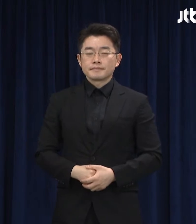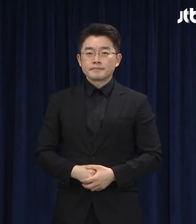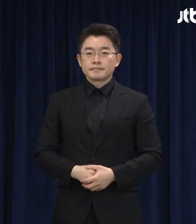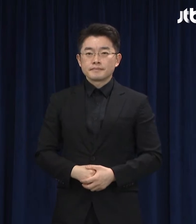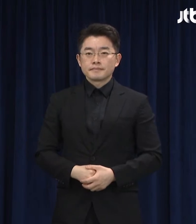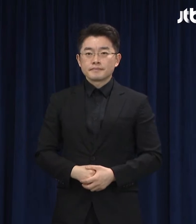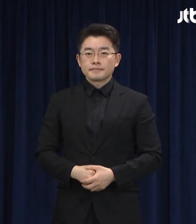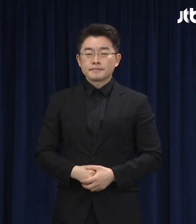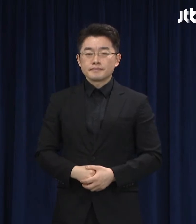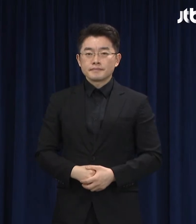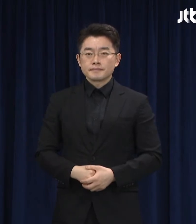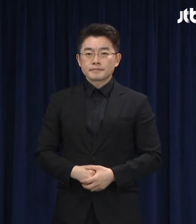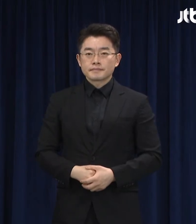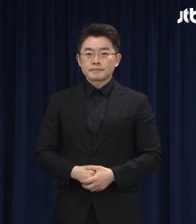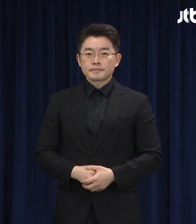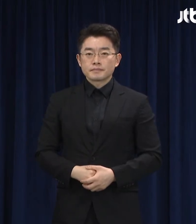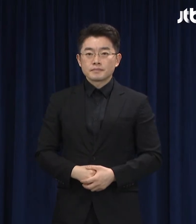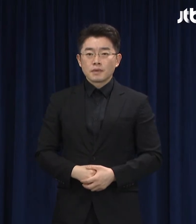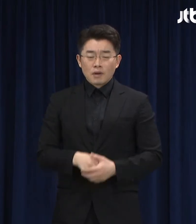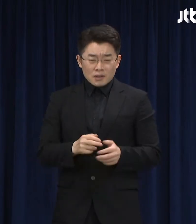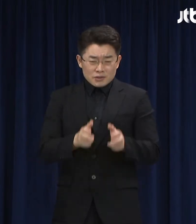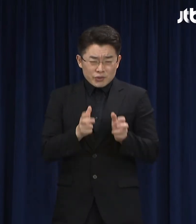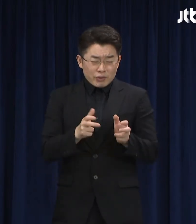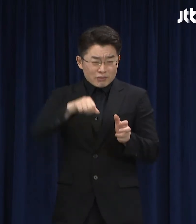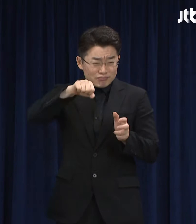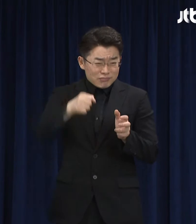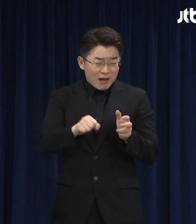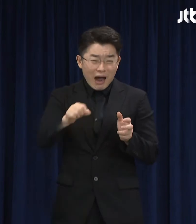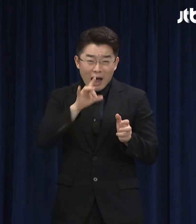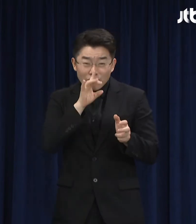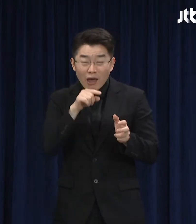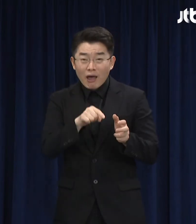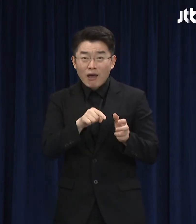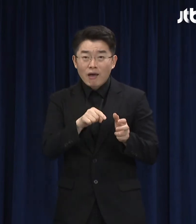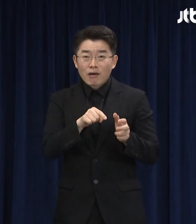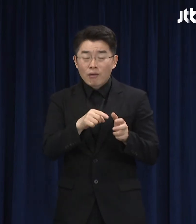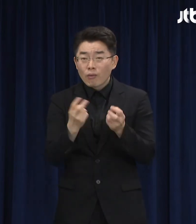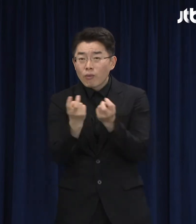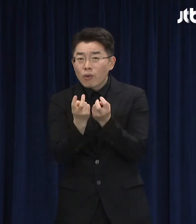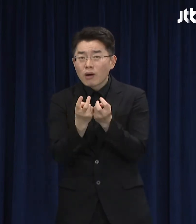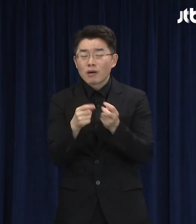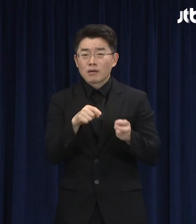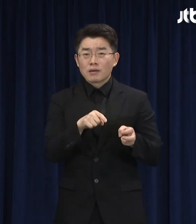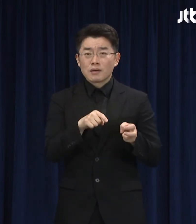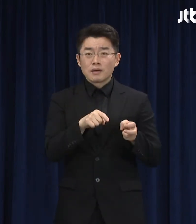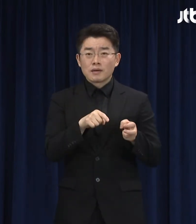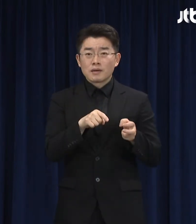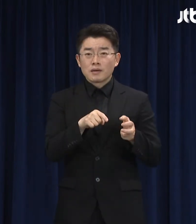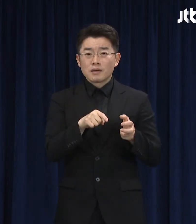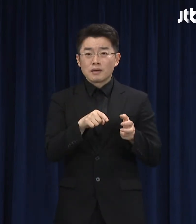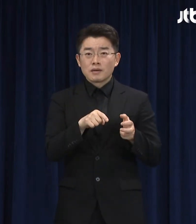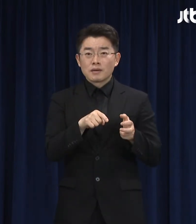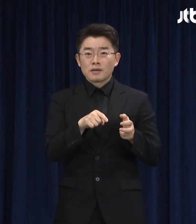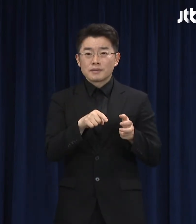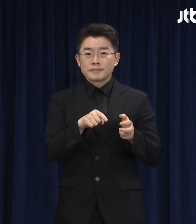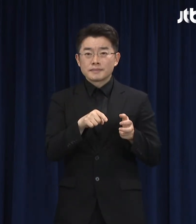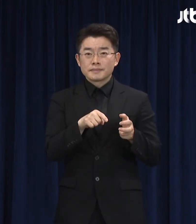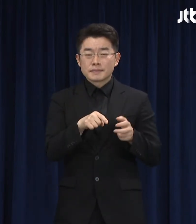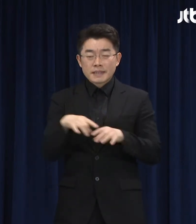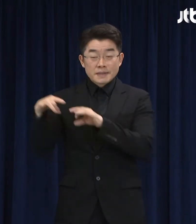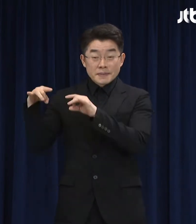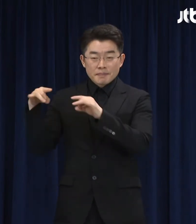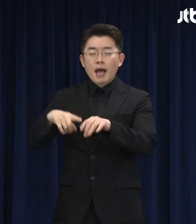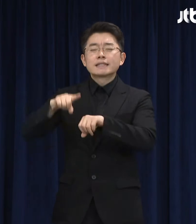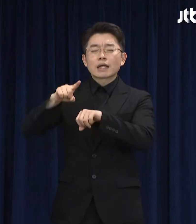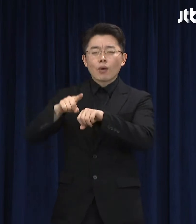또한 구동력을 상실해서 긴급 차단 밸브가 작동되기 어려울 경우에는 자동으로 닫힐